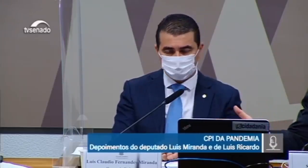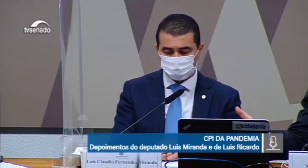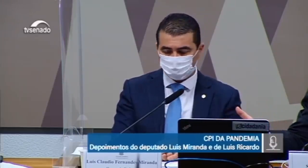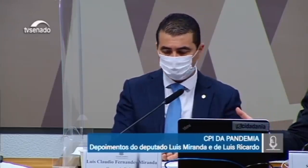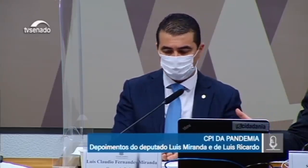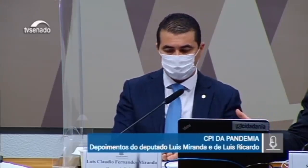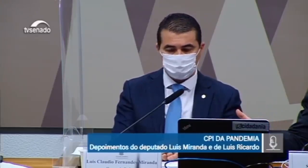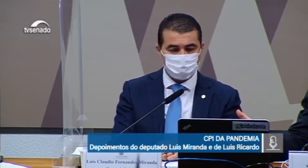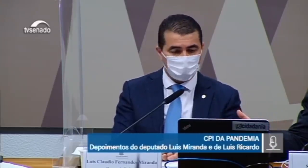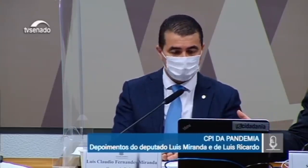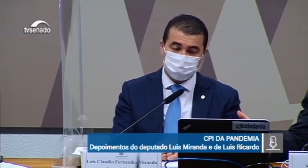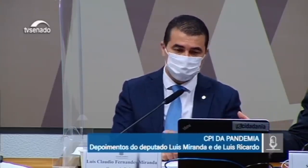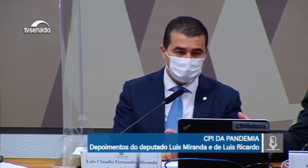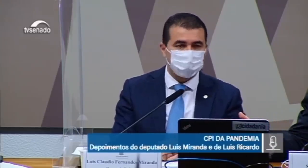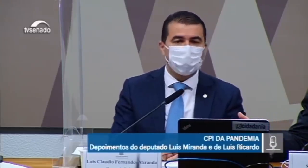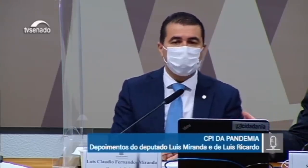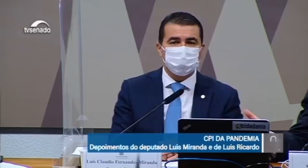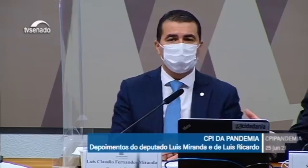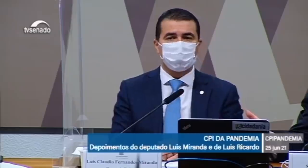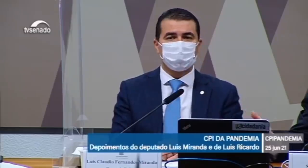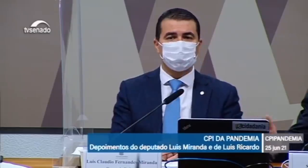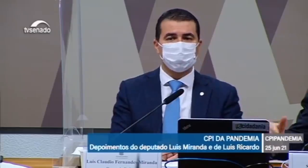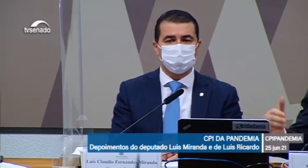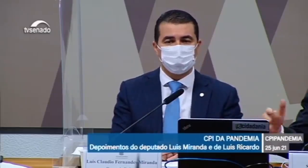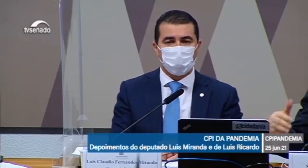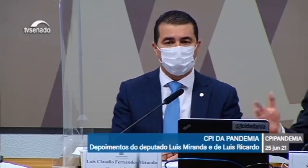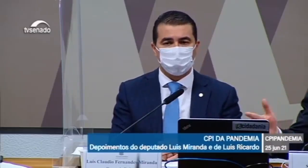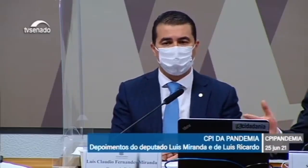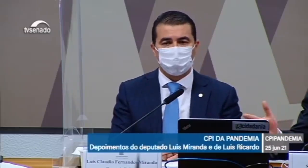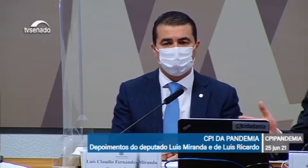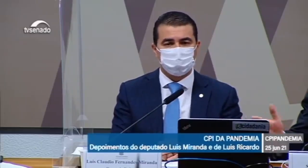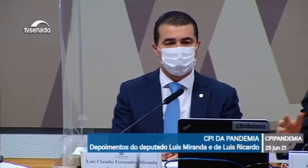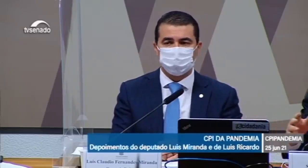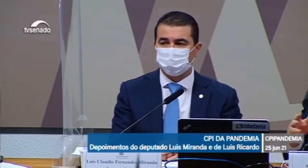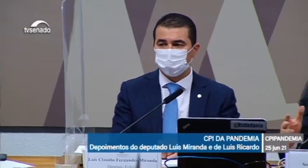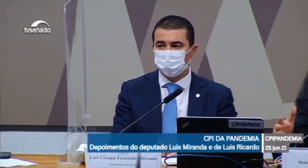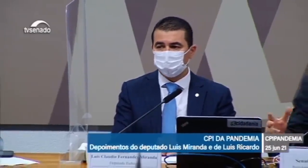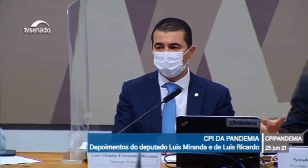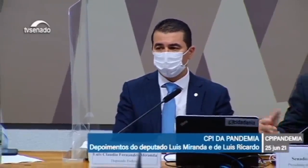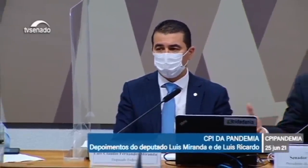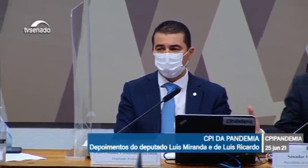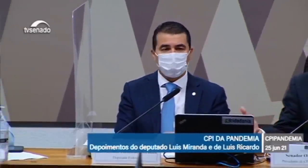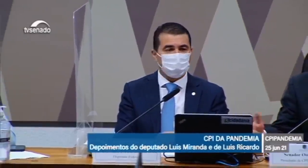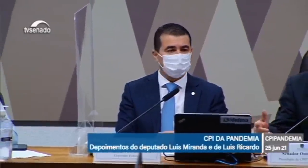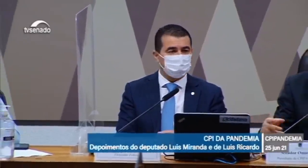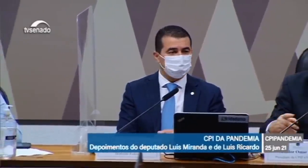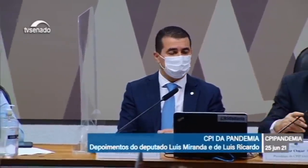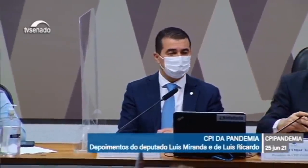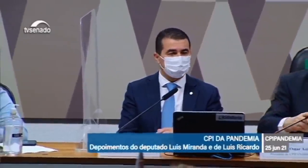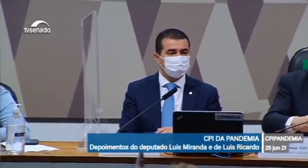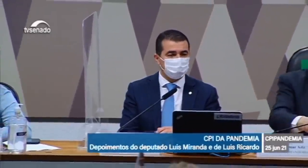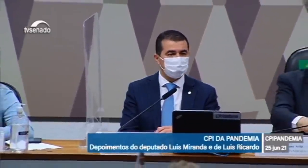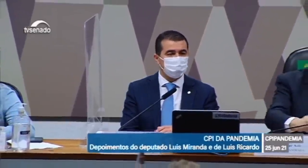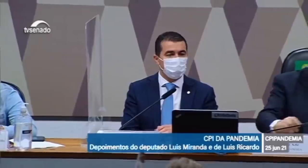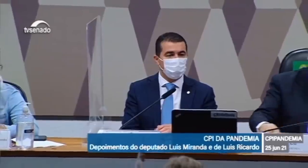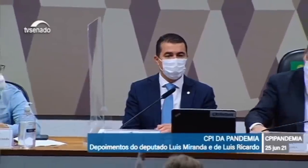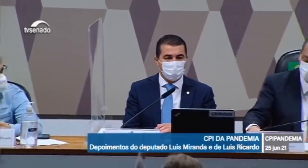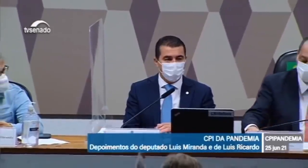falcatrua? Não é, a gente não sabe se é uma falcatrua, seu presidente. Não, desculpa, mas eu não falei isso. O senhor disse que era falei coisa... Falei que as pressões que o meu irmão